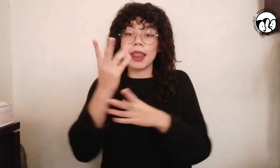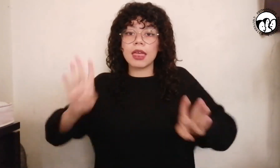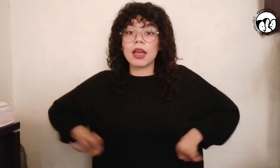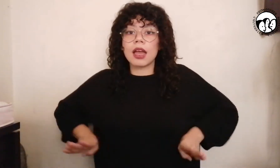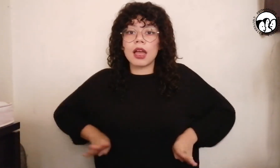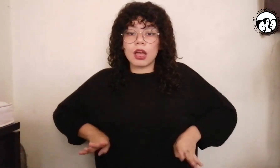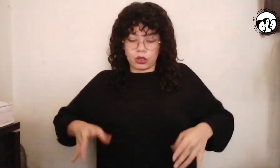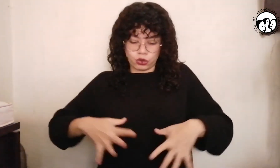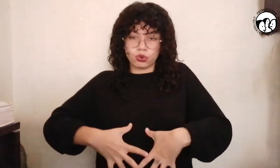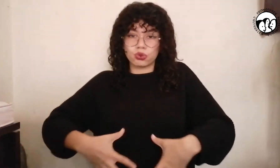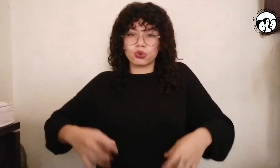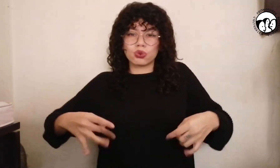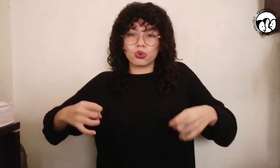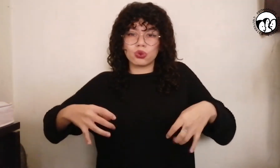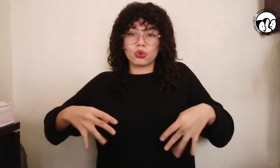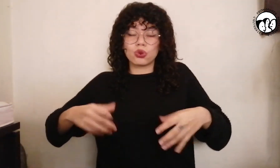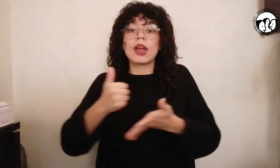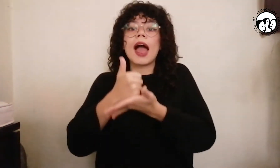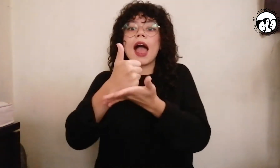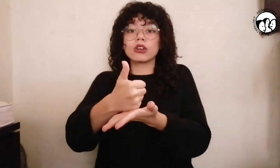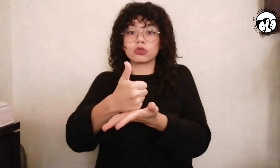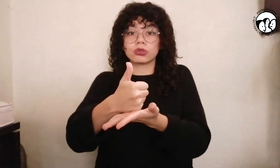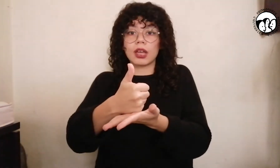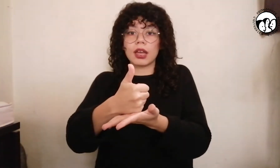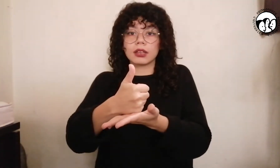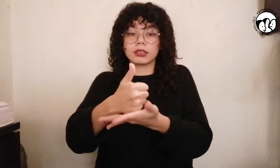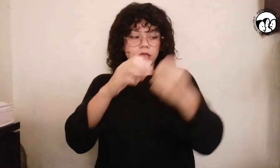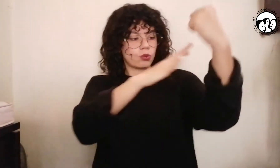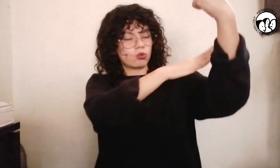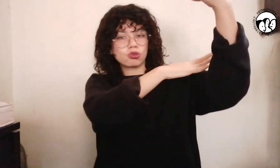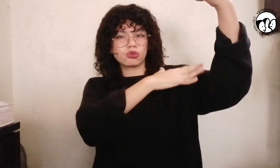La planta tiene propiedades digestivas,